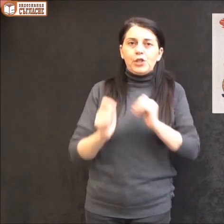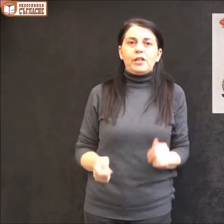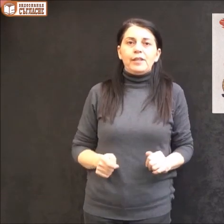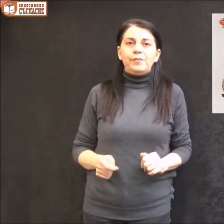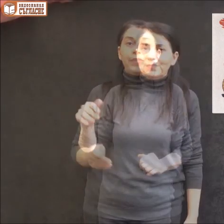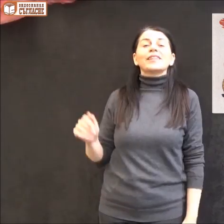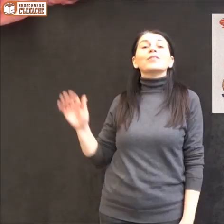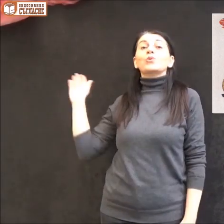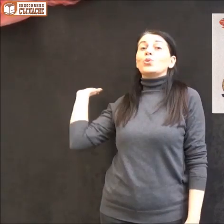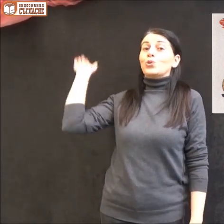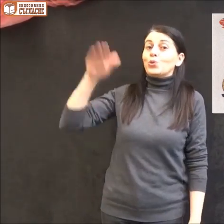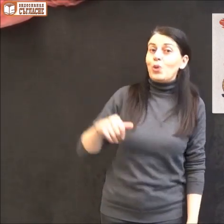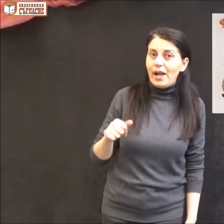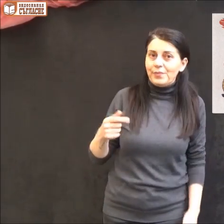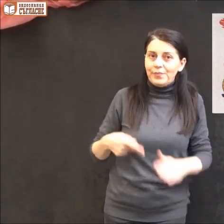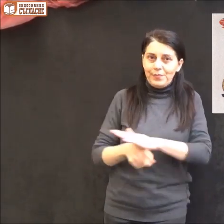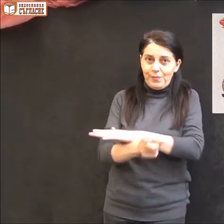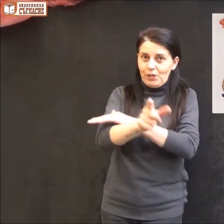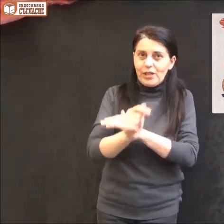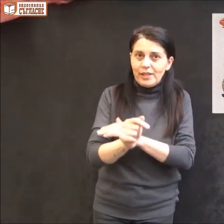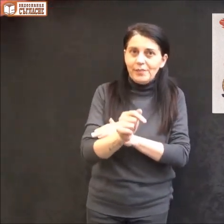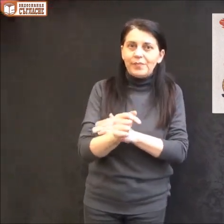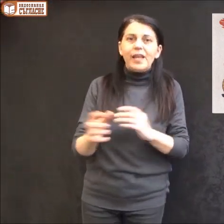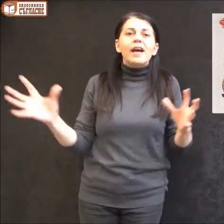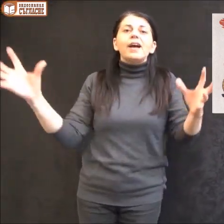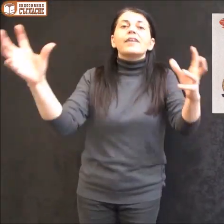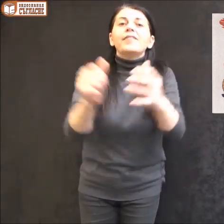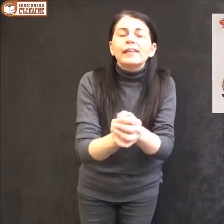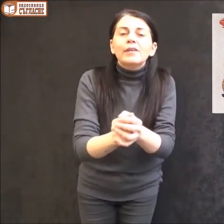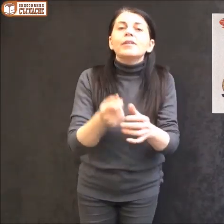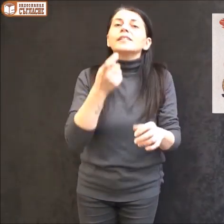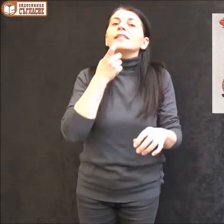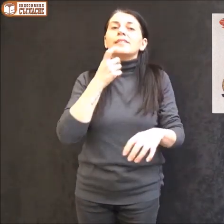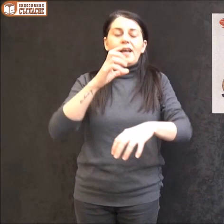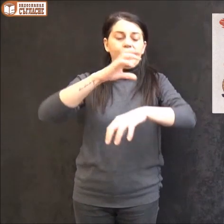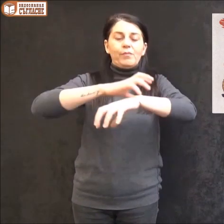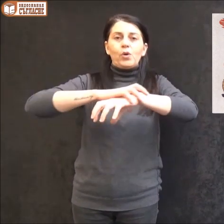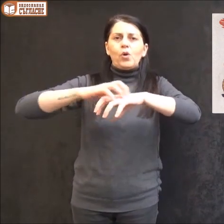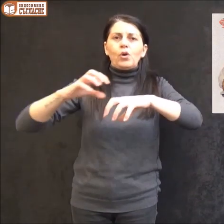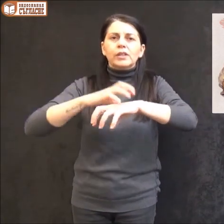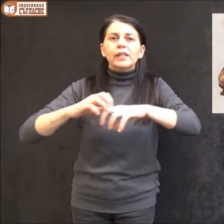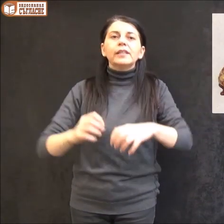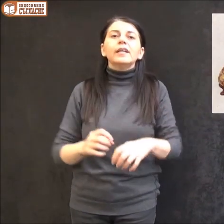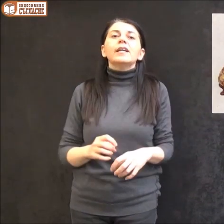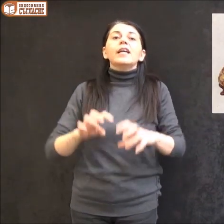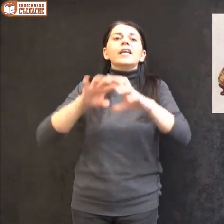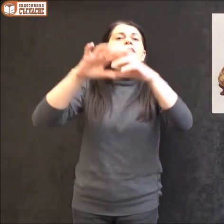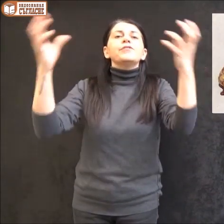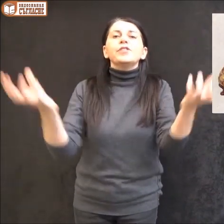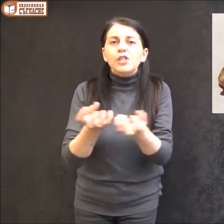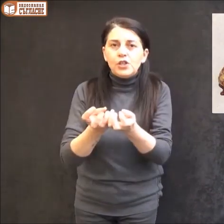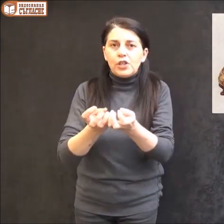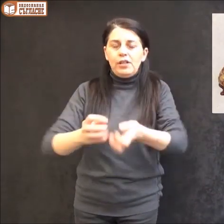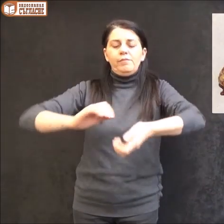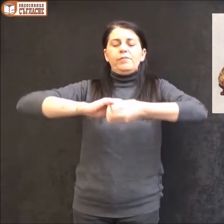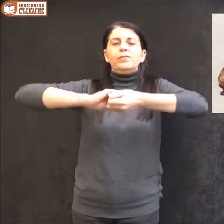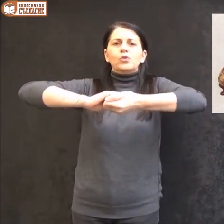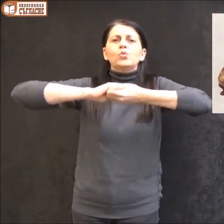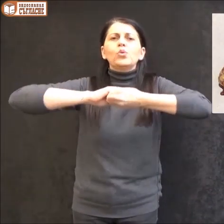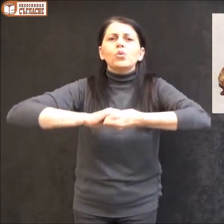мишката. Дошла мишката, хванала се за котката и всички